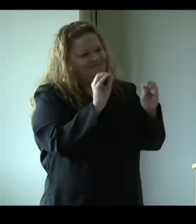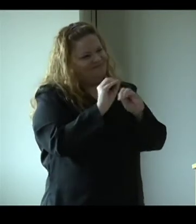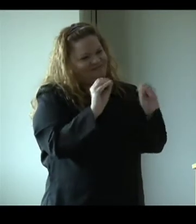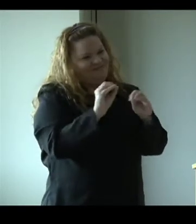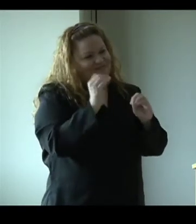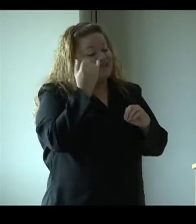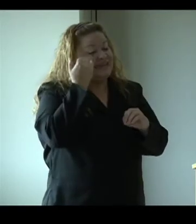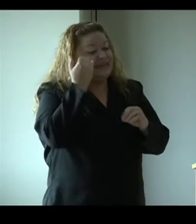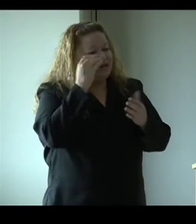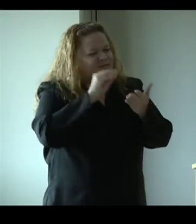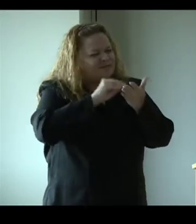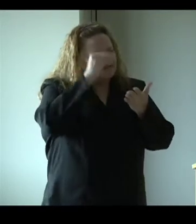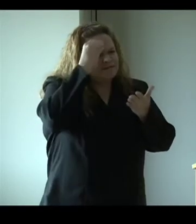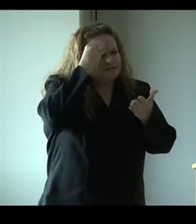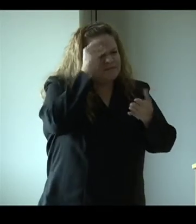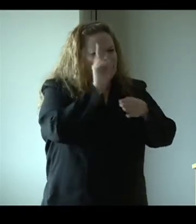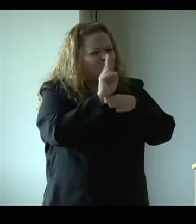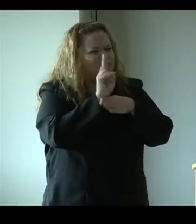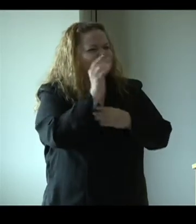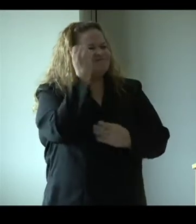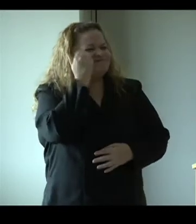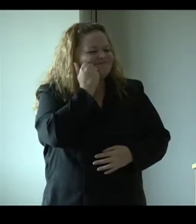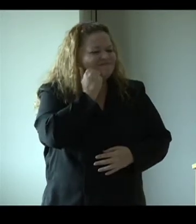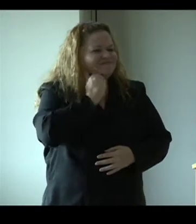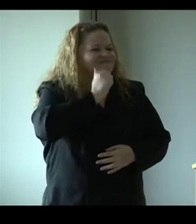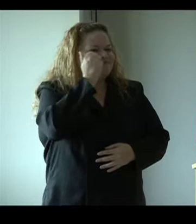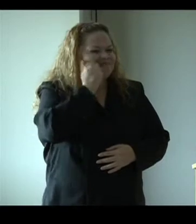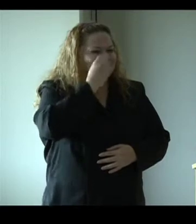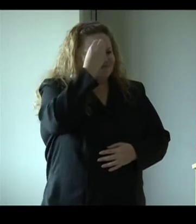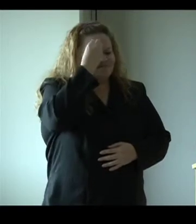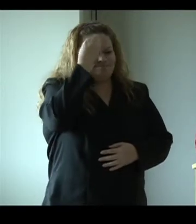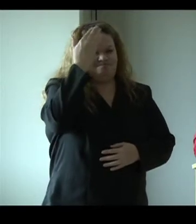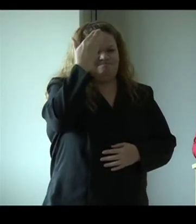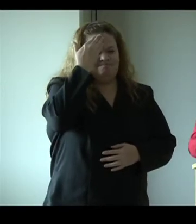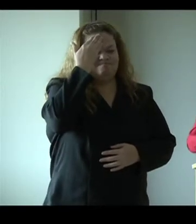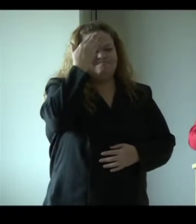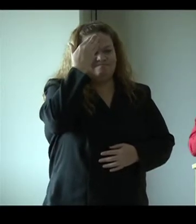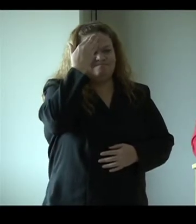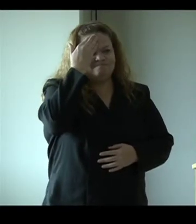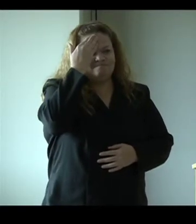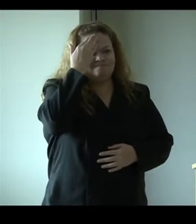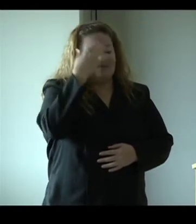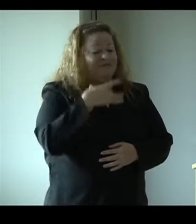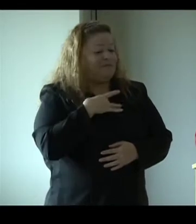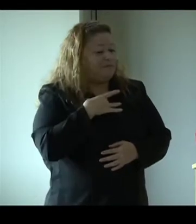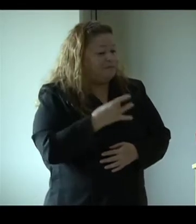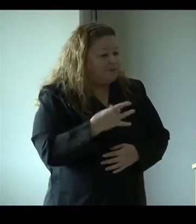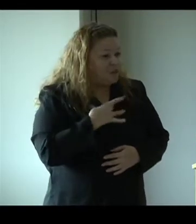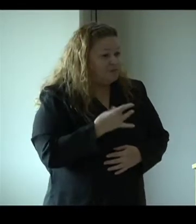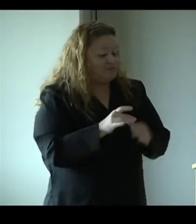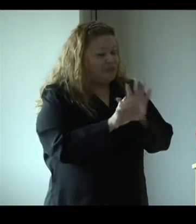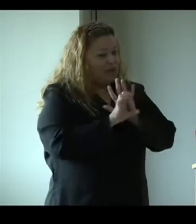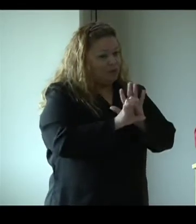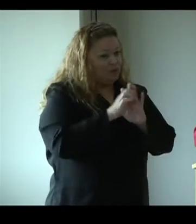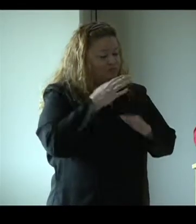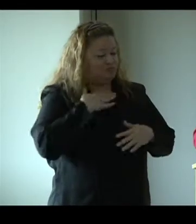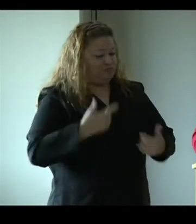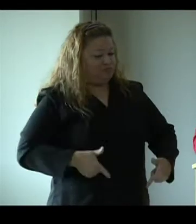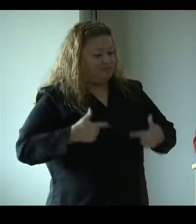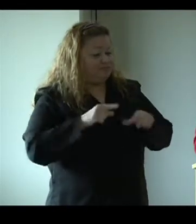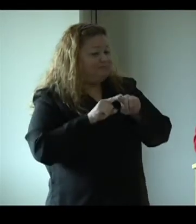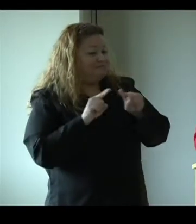conocimiento yo puedo ponerlo en mi diario vivir ese conocimiento se va a quedar y yo lo a mí me gusta mucho dar ejemplos de mi vida